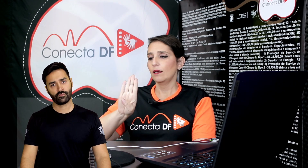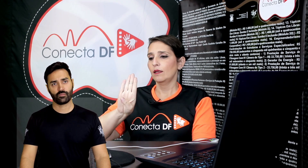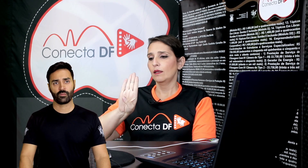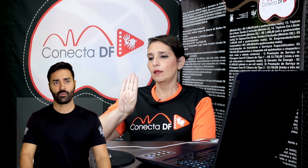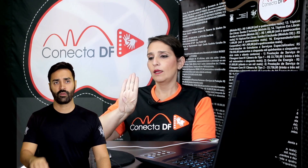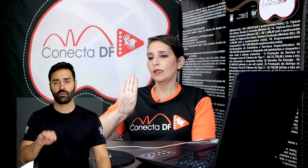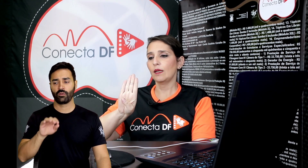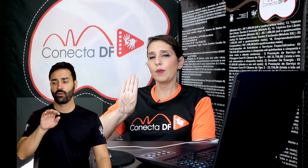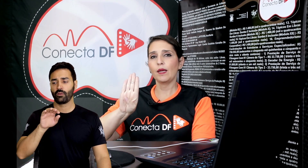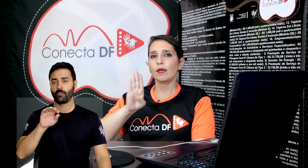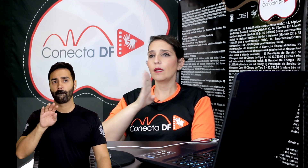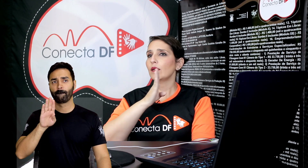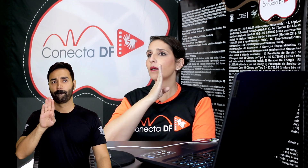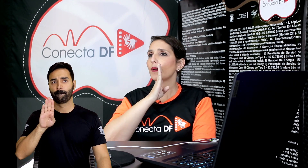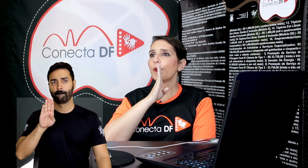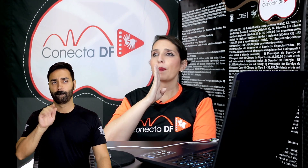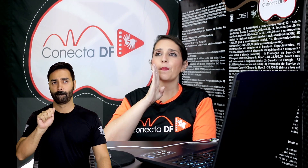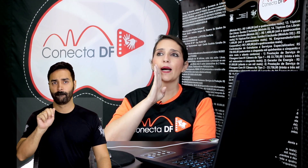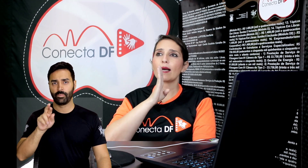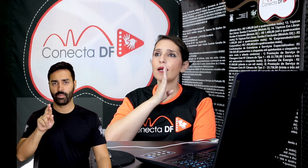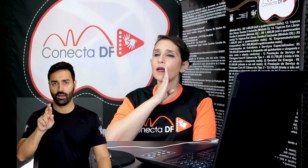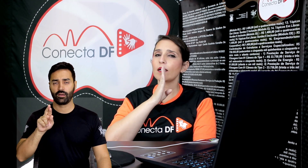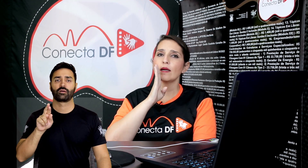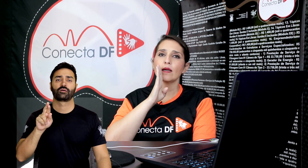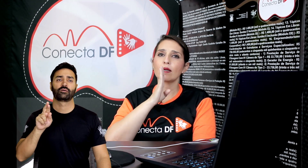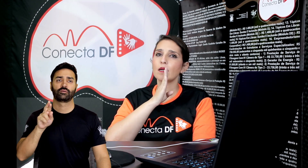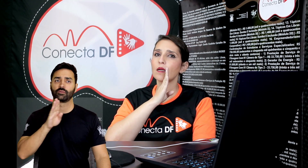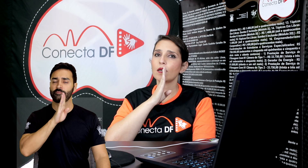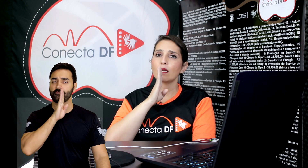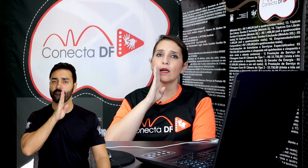Bar, letra B, bar.